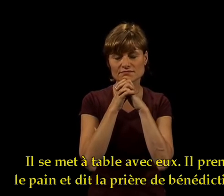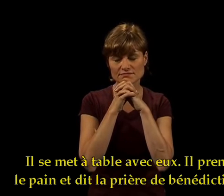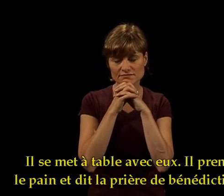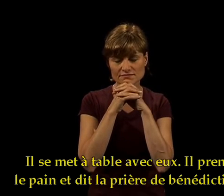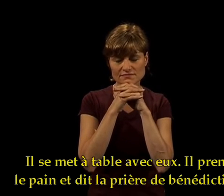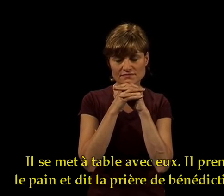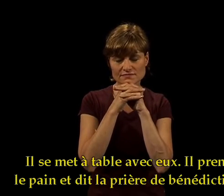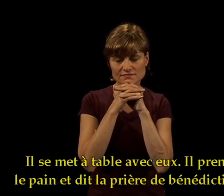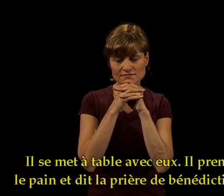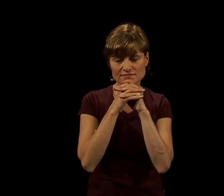bénédiction.